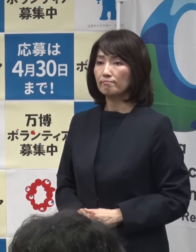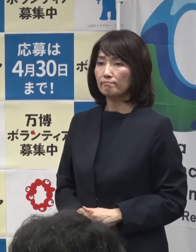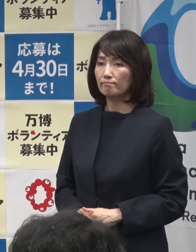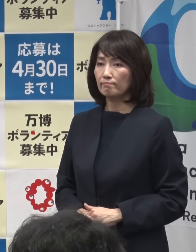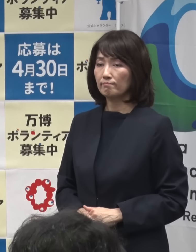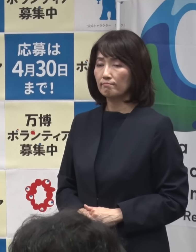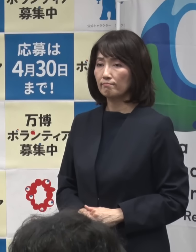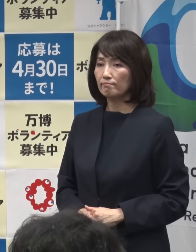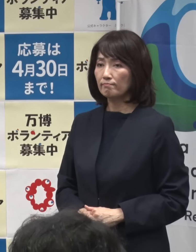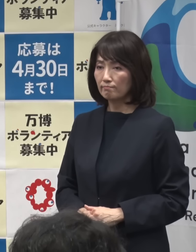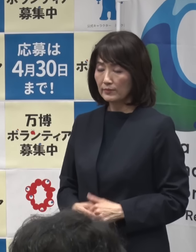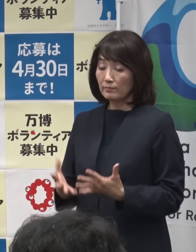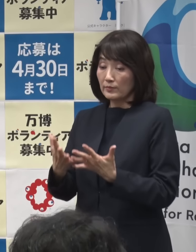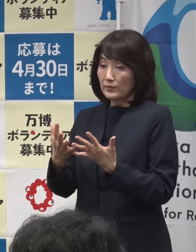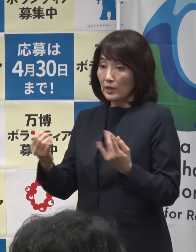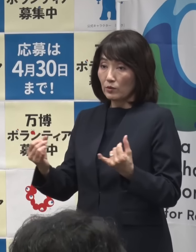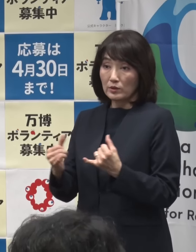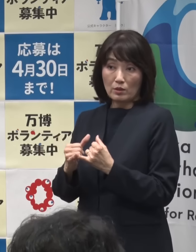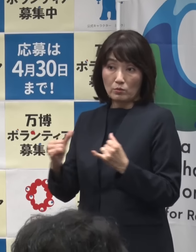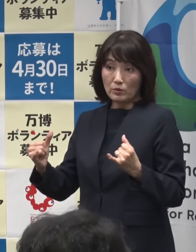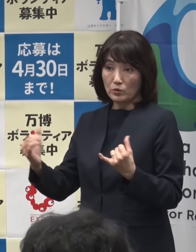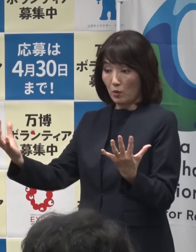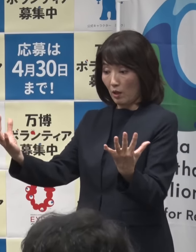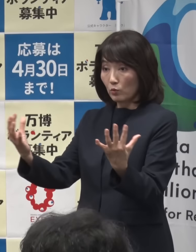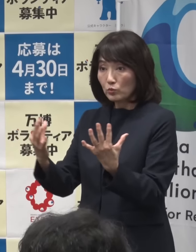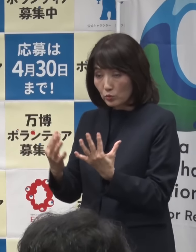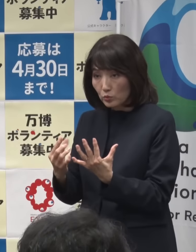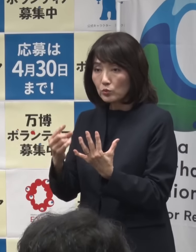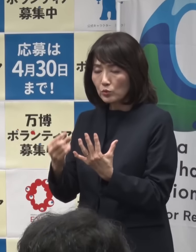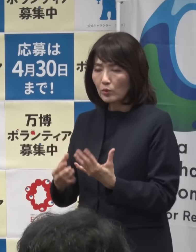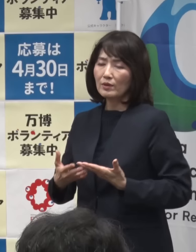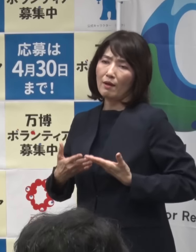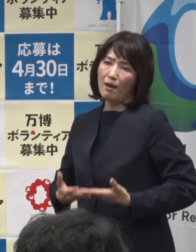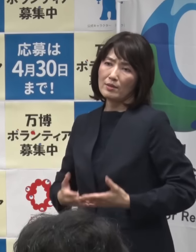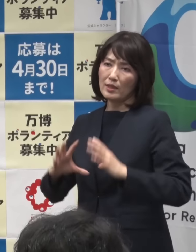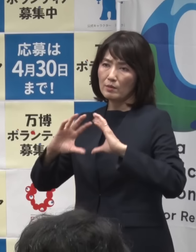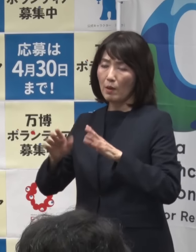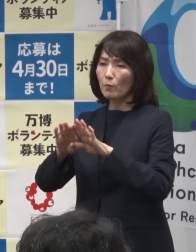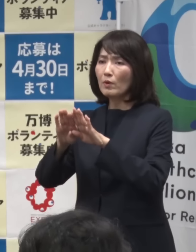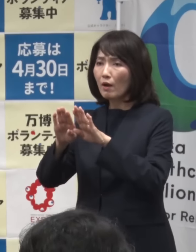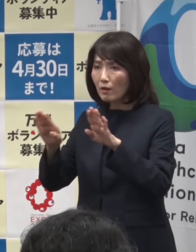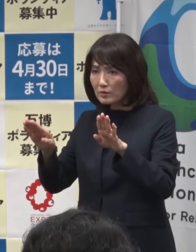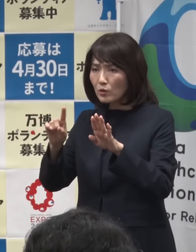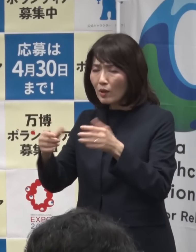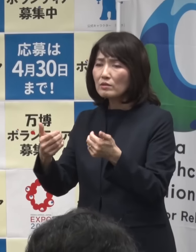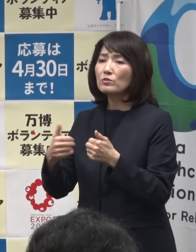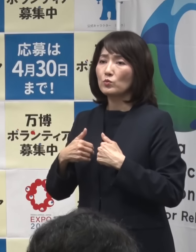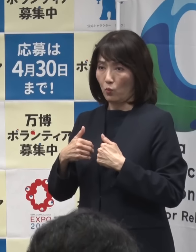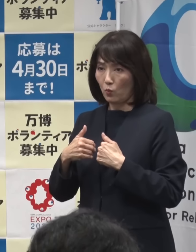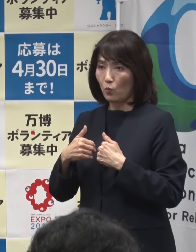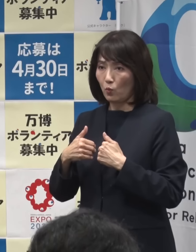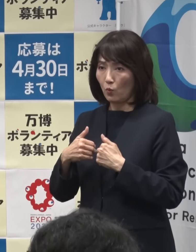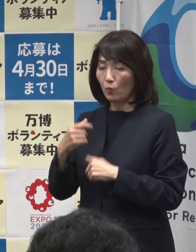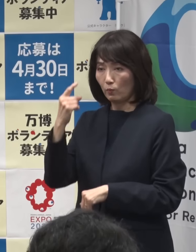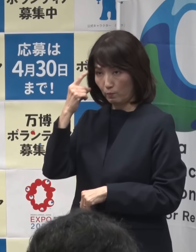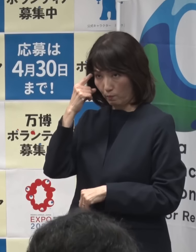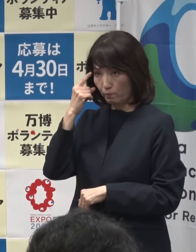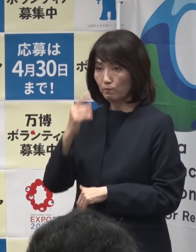の当然多くの方が来られるわけですから、安全に万博を開催するというのはあの必要なことだというふうに